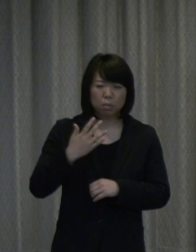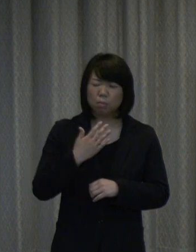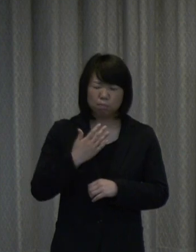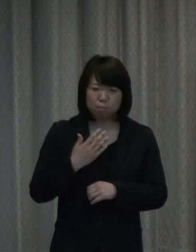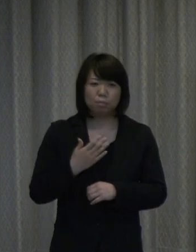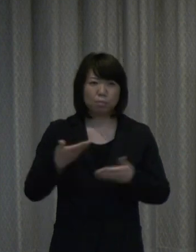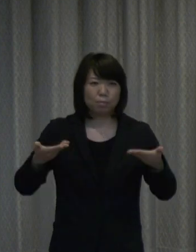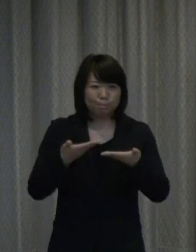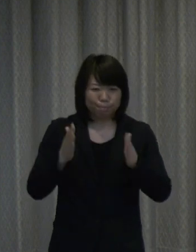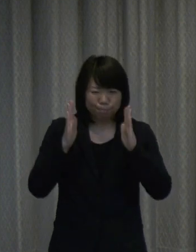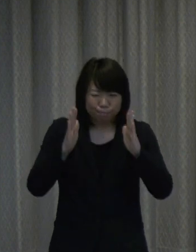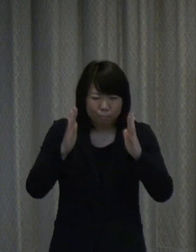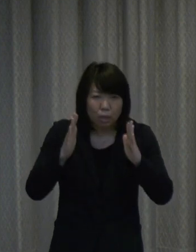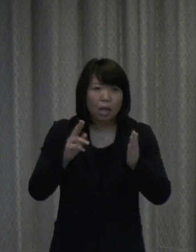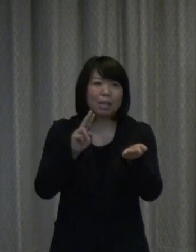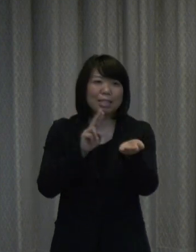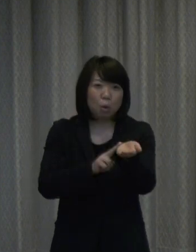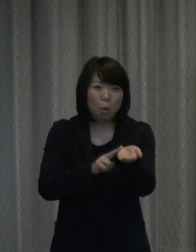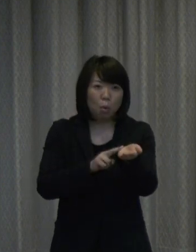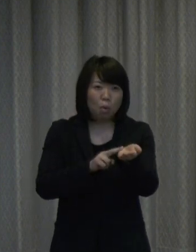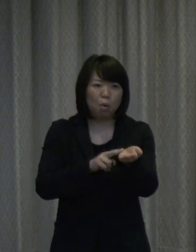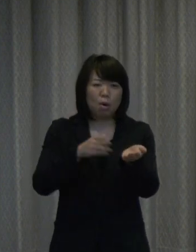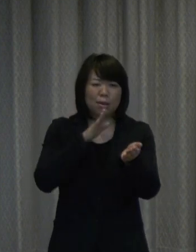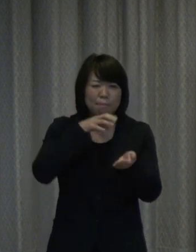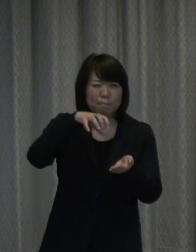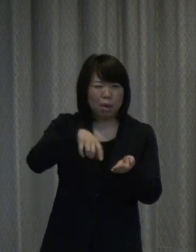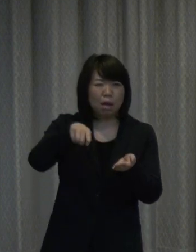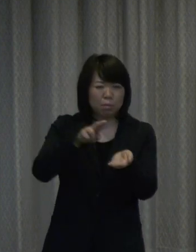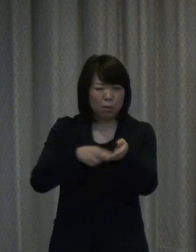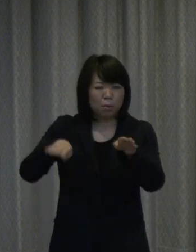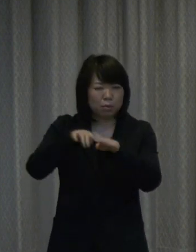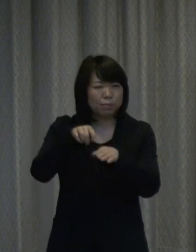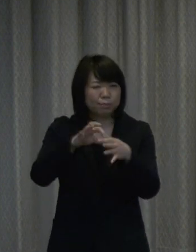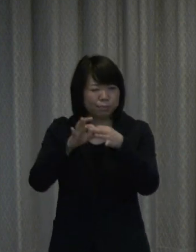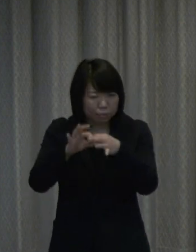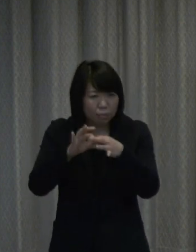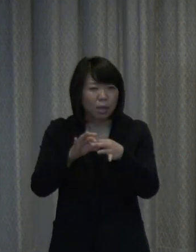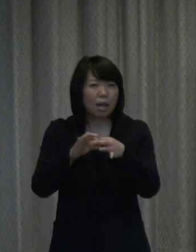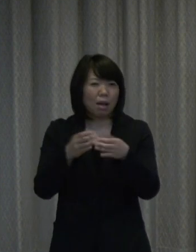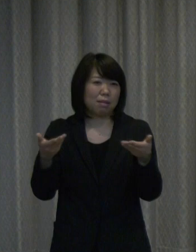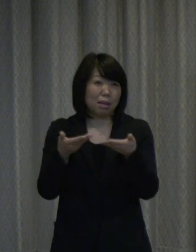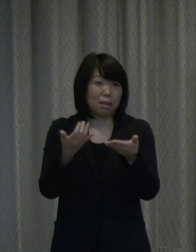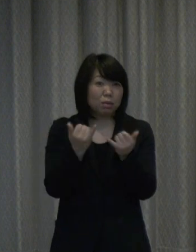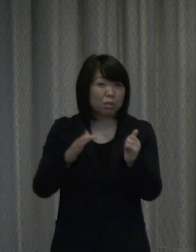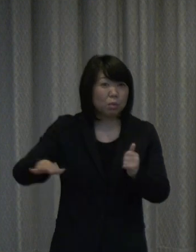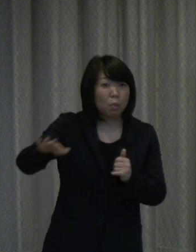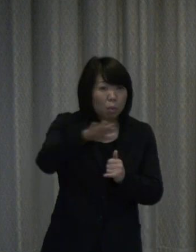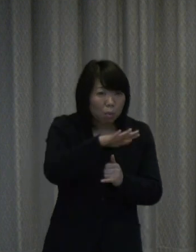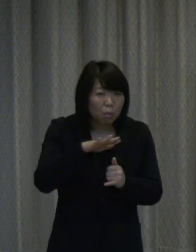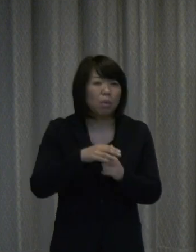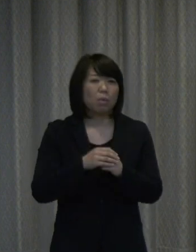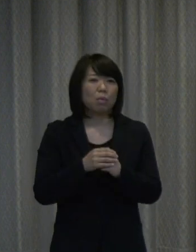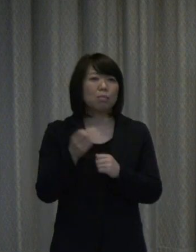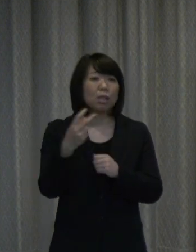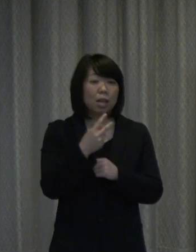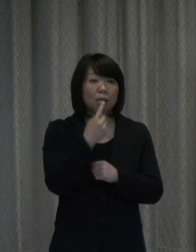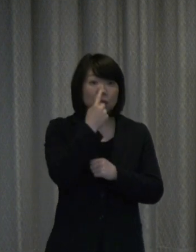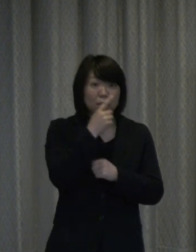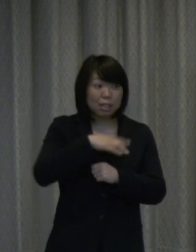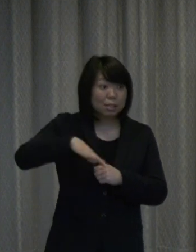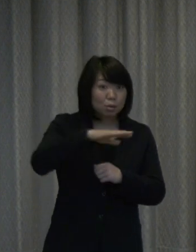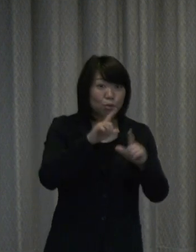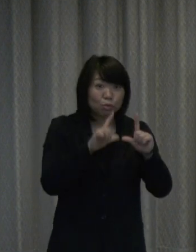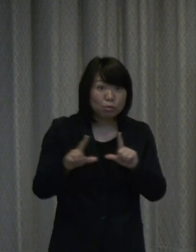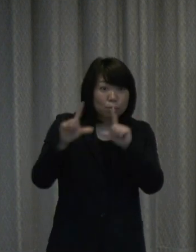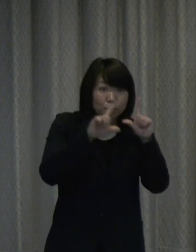を医療の現場で守っていただいている医療従事者の方々はじめ、私たちの暮らし